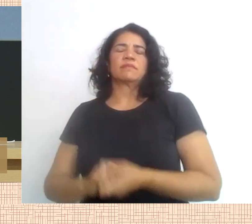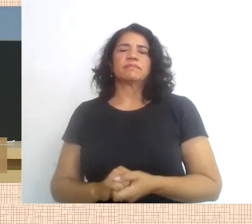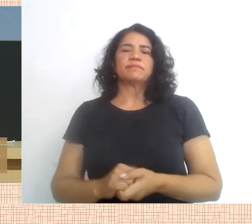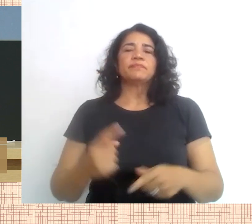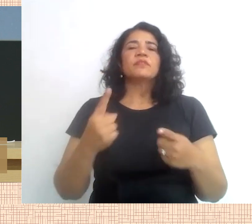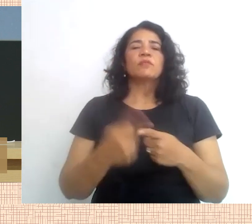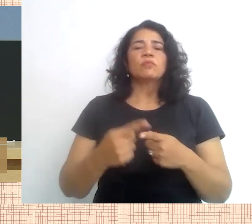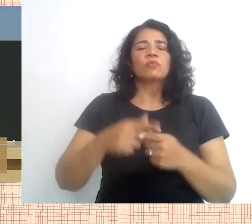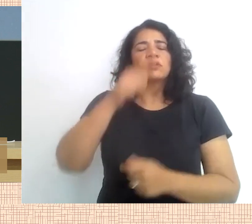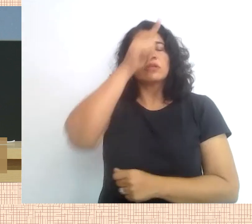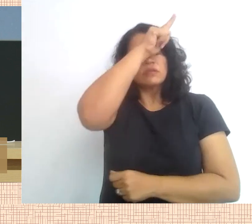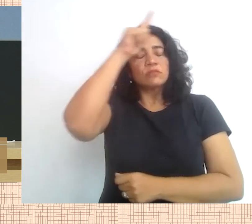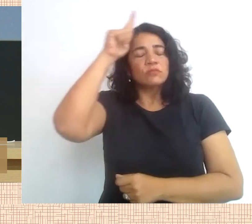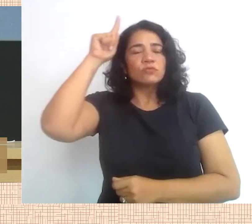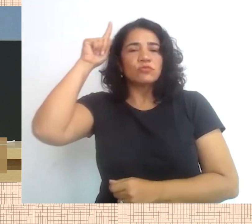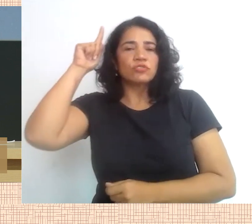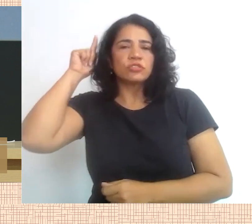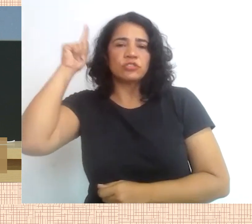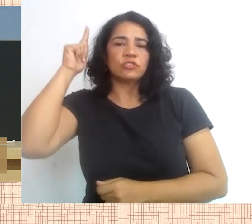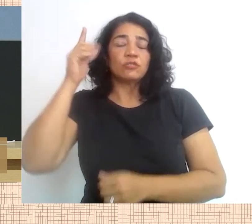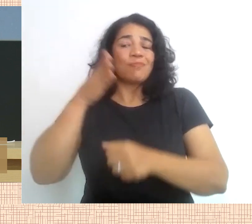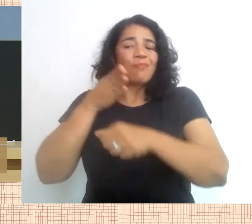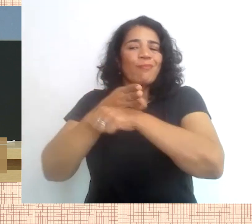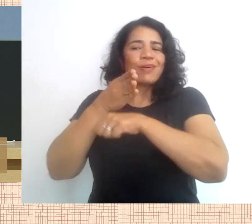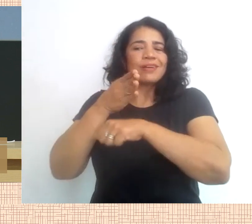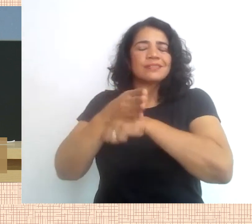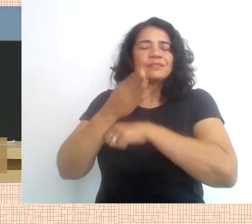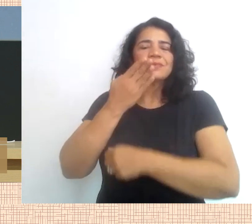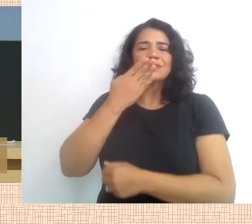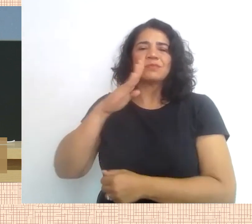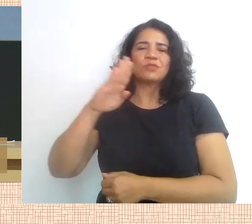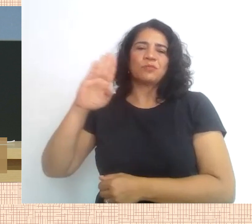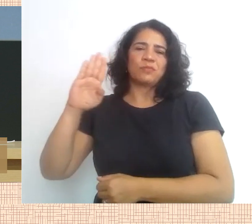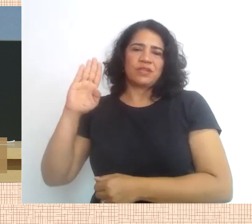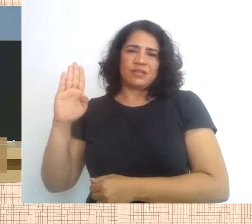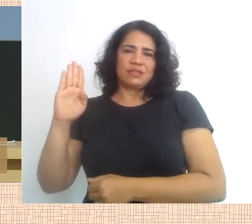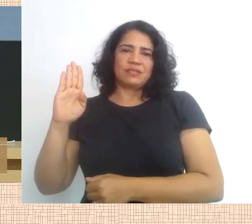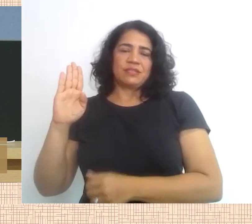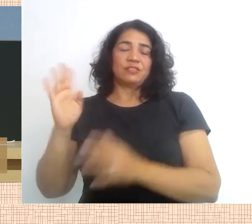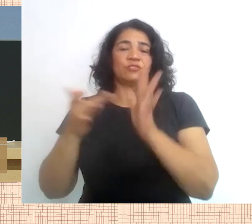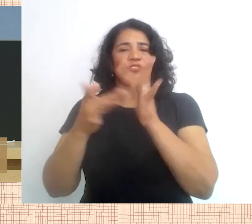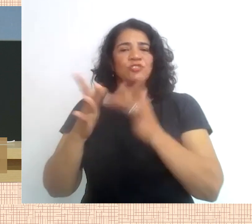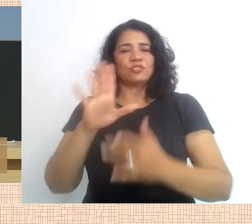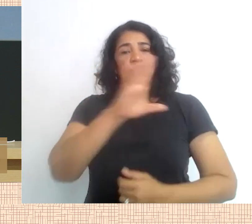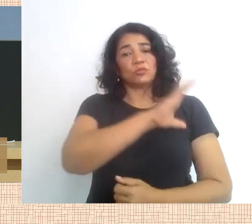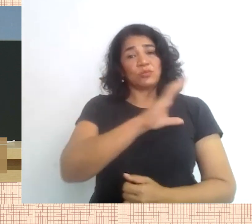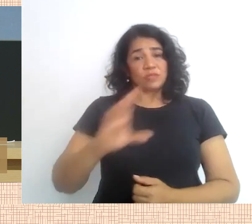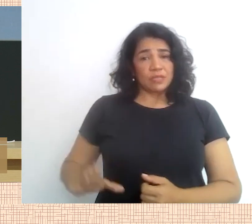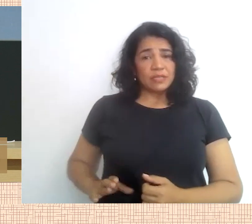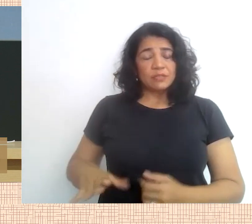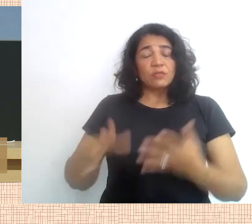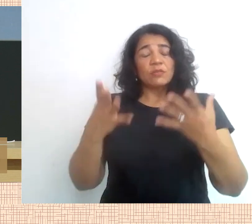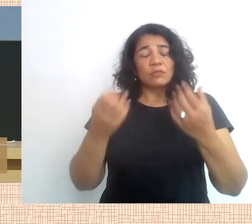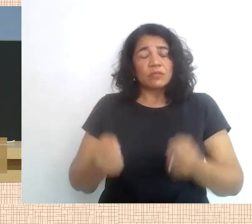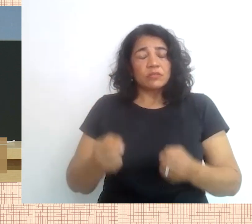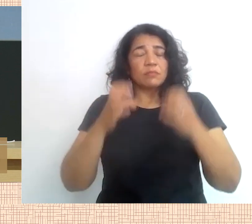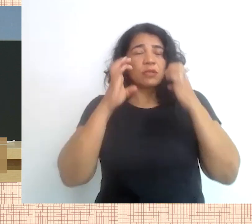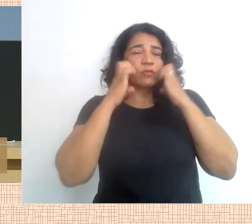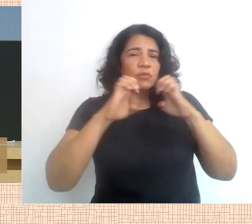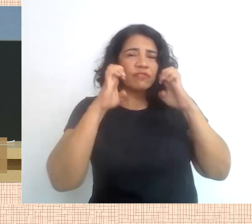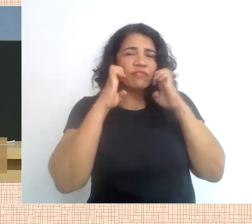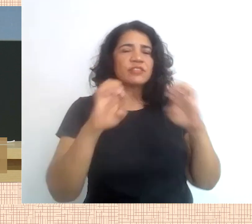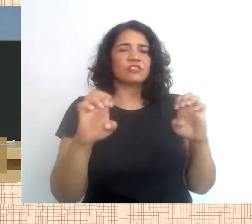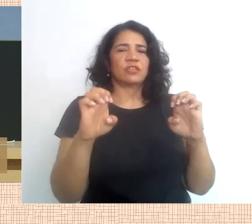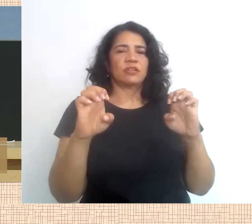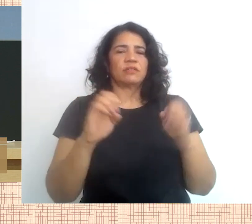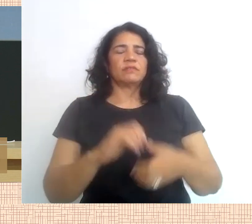desse apóstolo, né? Que é por meio do Evangelho, do qual fui constituído ministro.